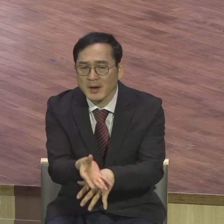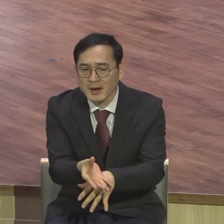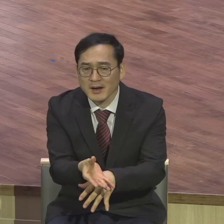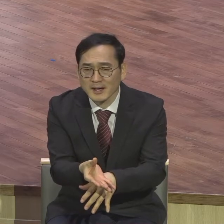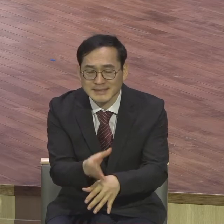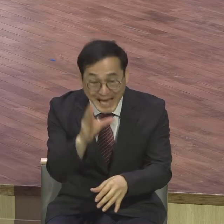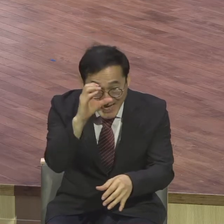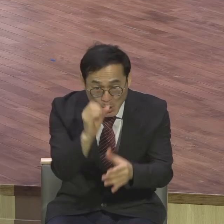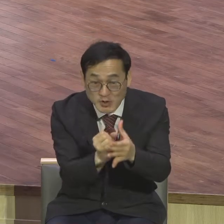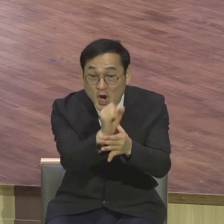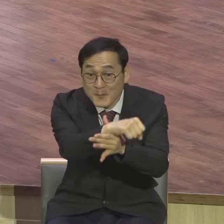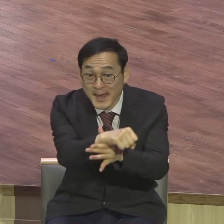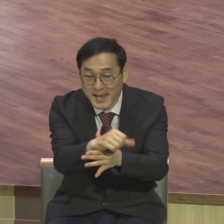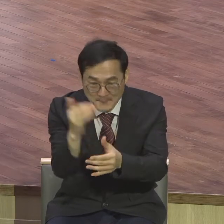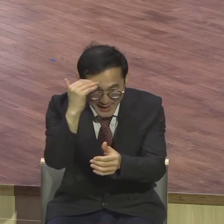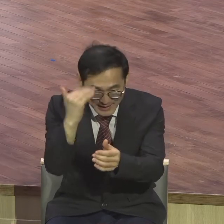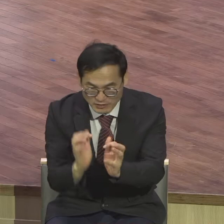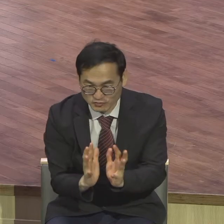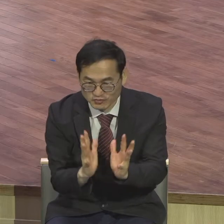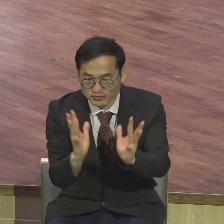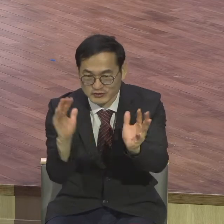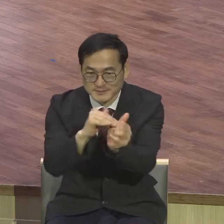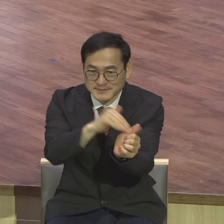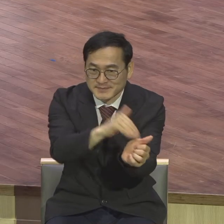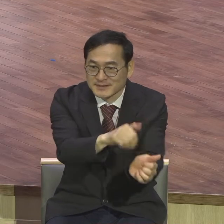뭔가 복음만으로는 부족하다고 속이는 거죠.